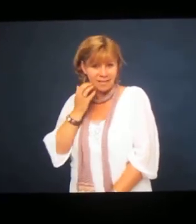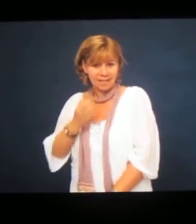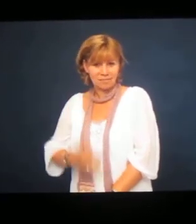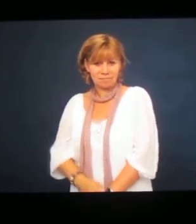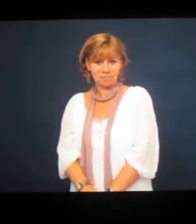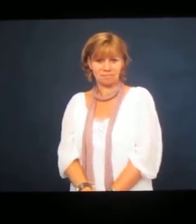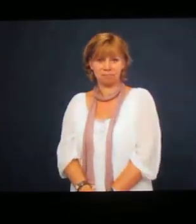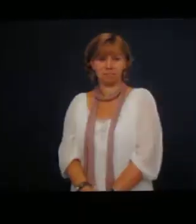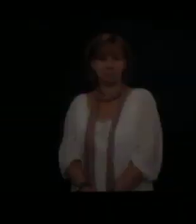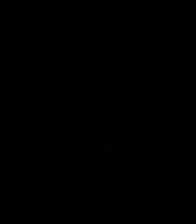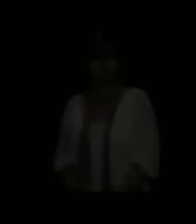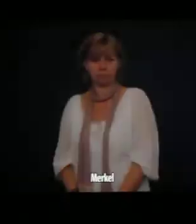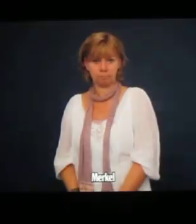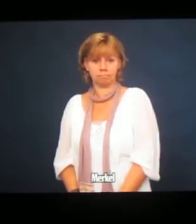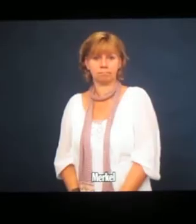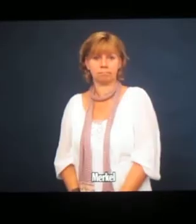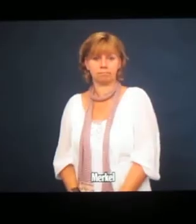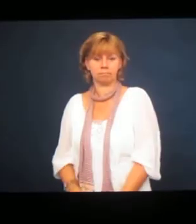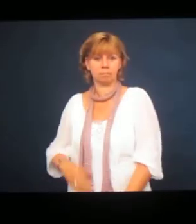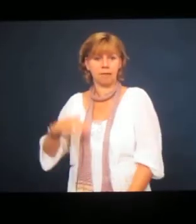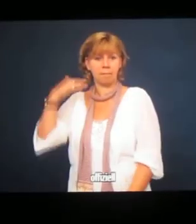Man erkennt, was die Gebärde bedeutet.